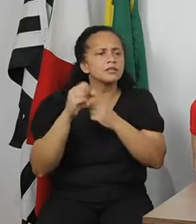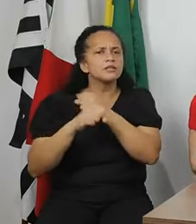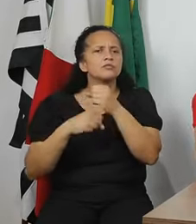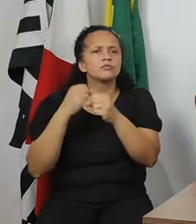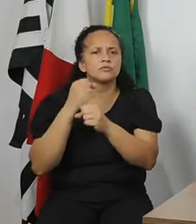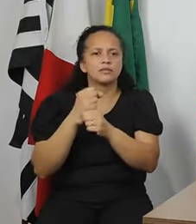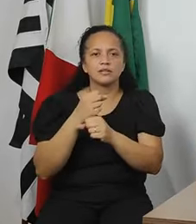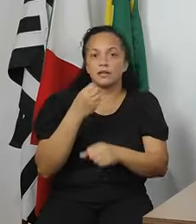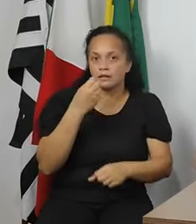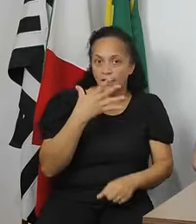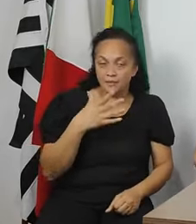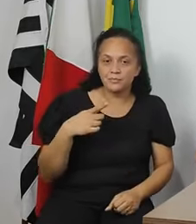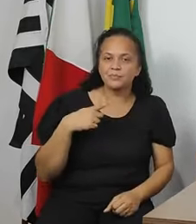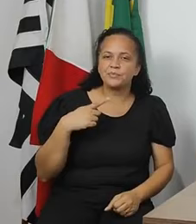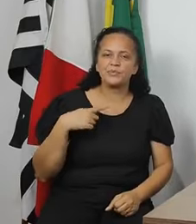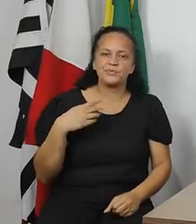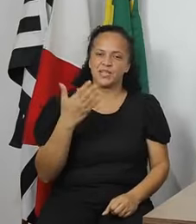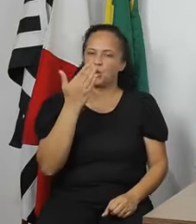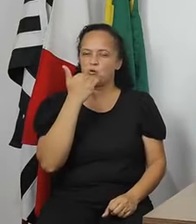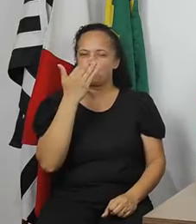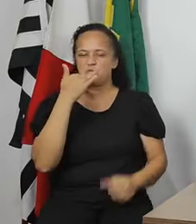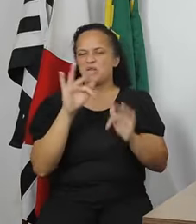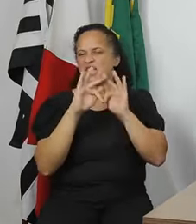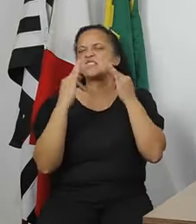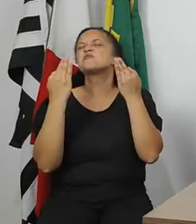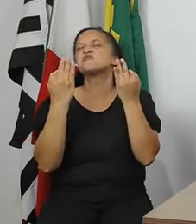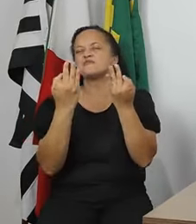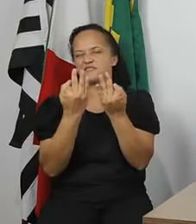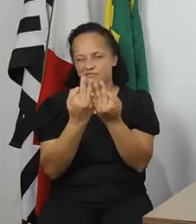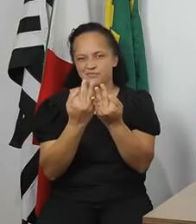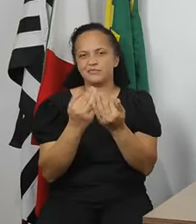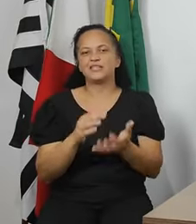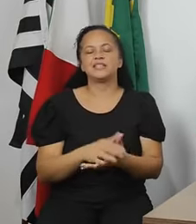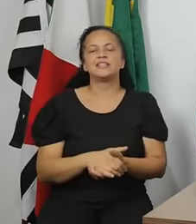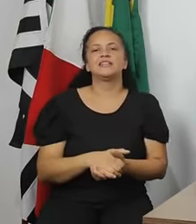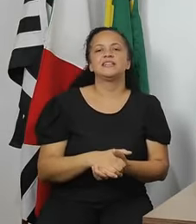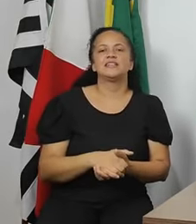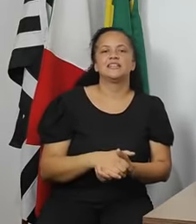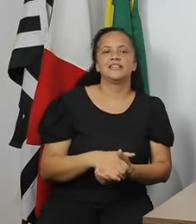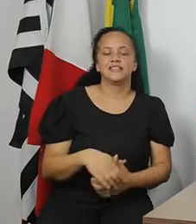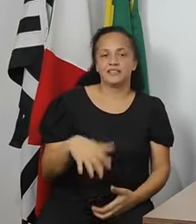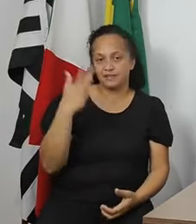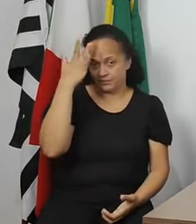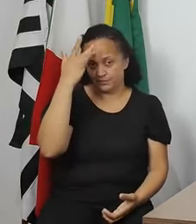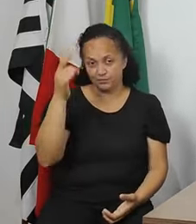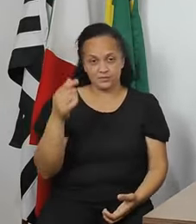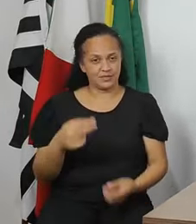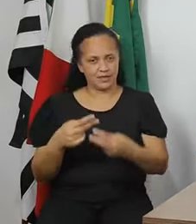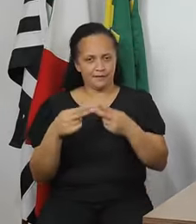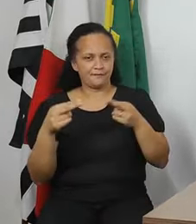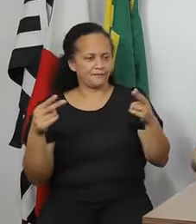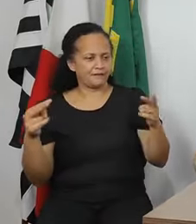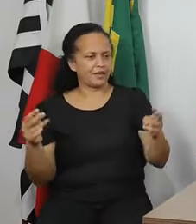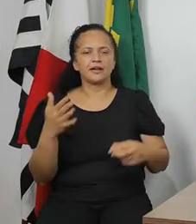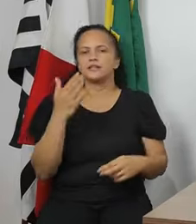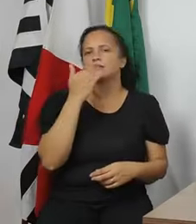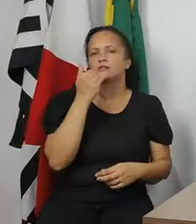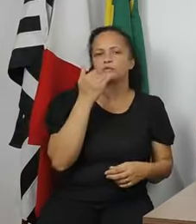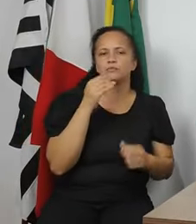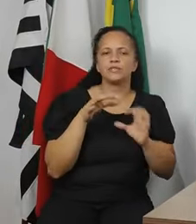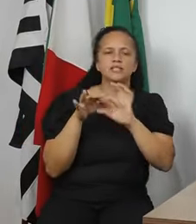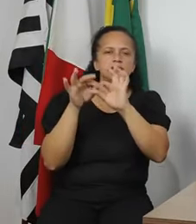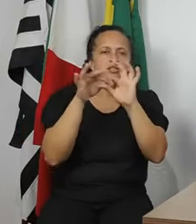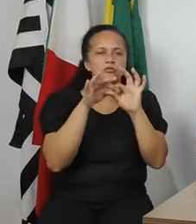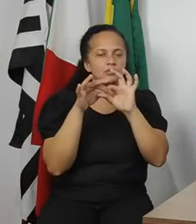É gostoso ter a ceia lá do Natal com a família, agora, né, amanhã, último dia do ano, provavelmente tem um processo ali de